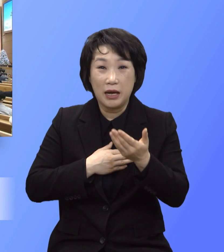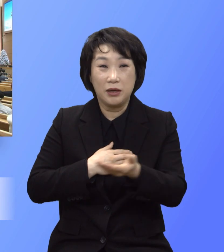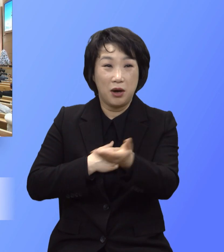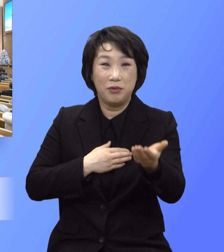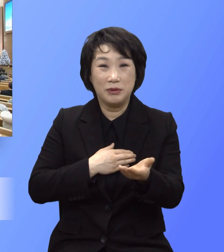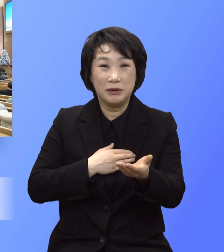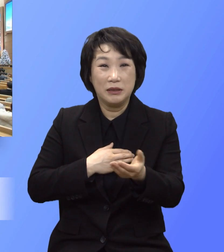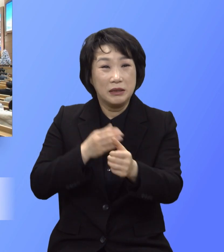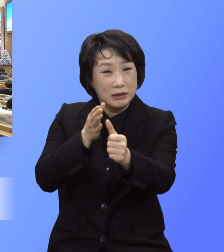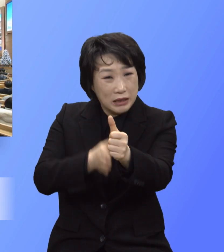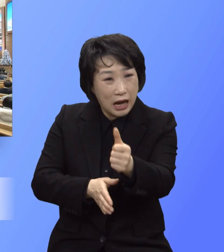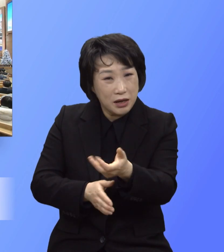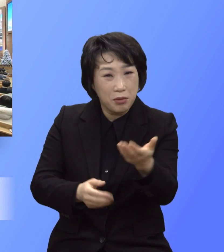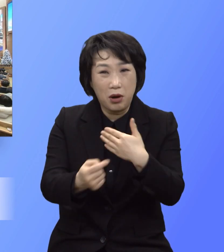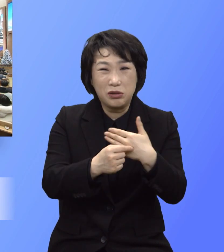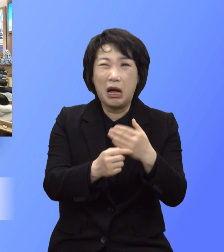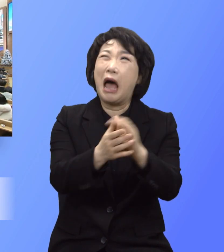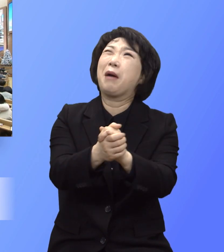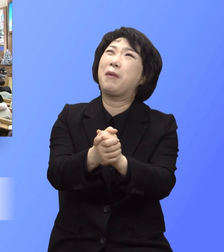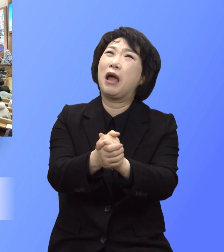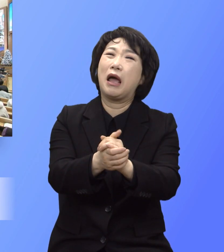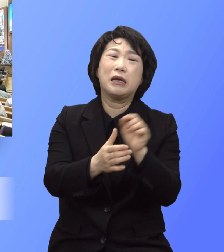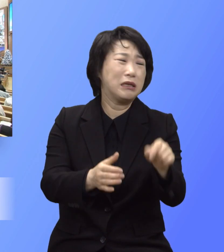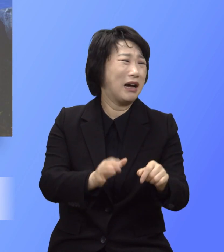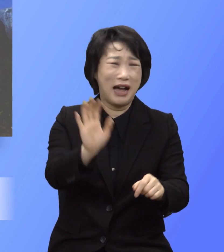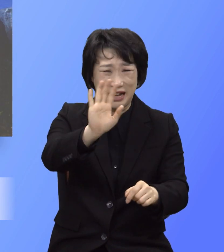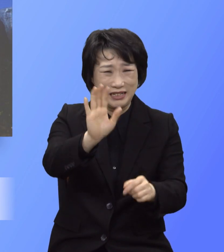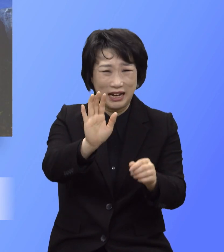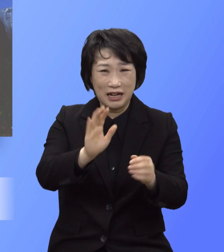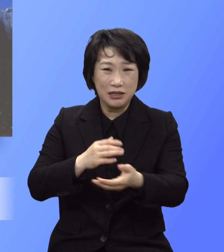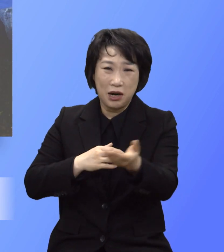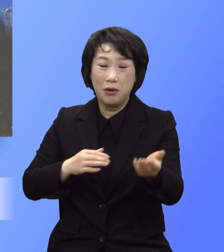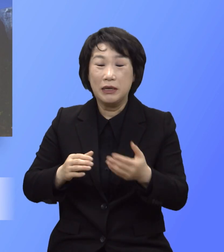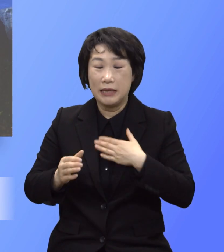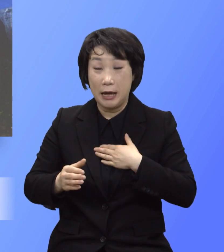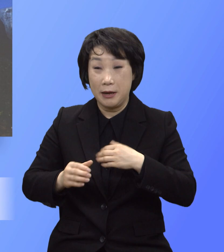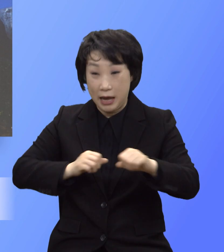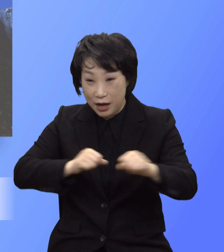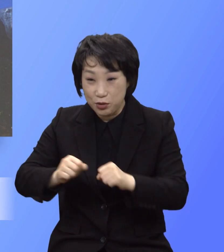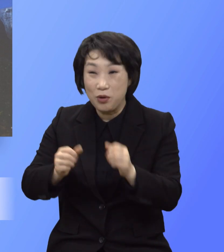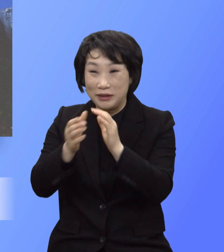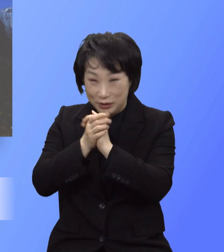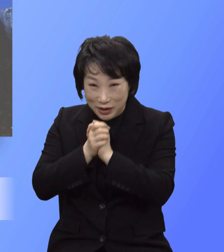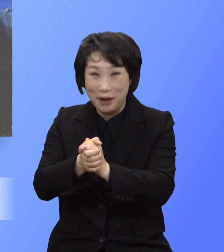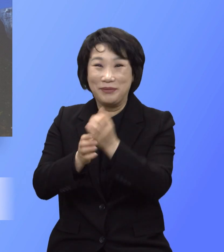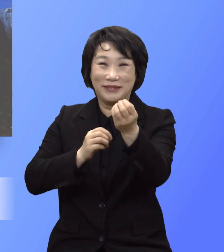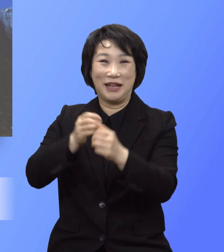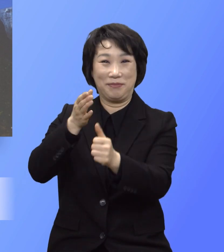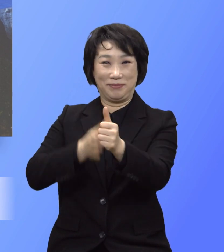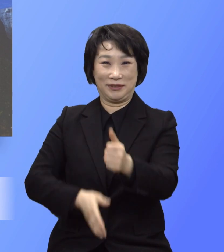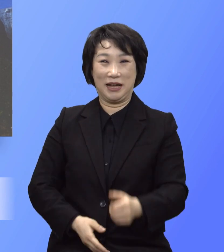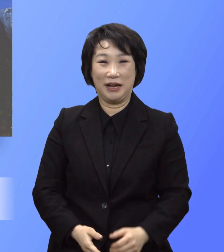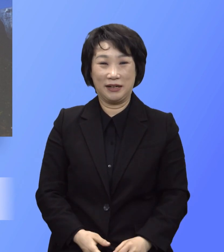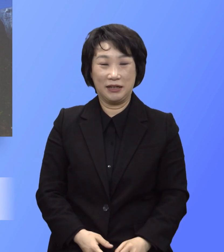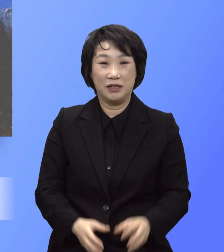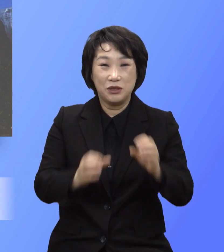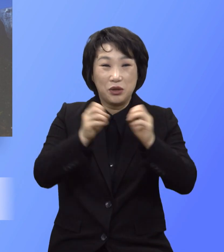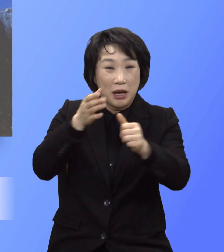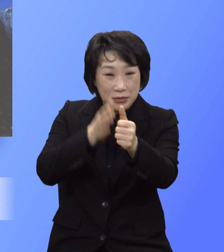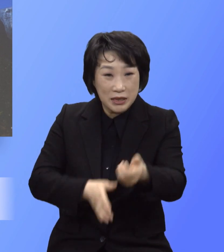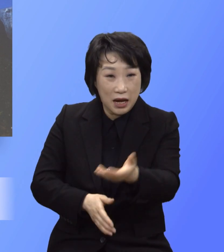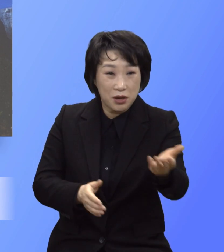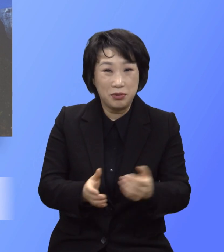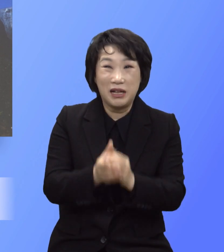말로는 아멘으로 대답하는 거 소용 있는 것이 아니라 기도함으로 대답하라 그 말이야. 전도하자고 할